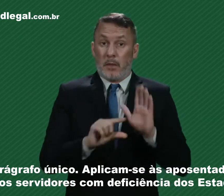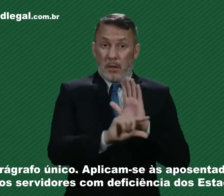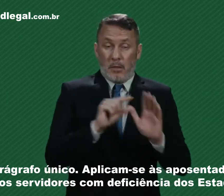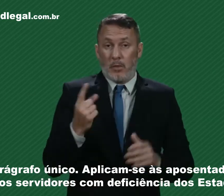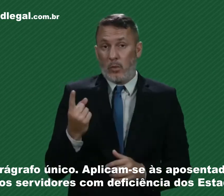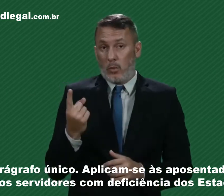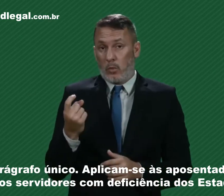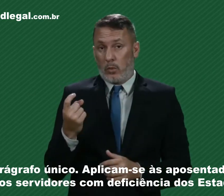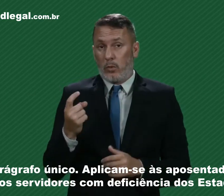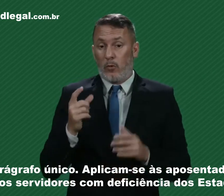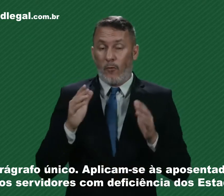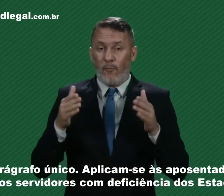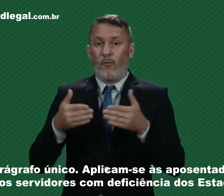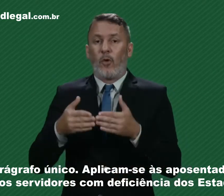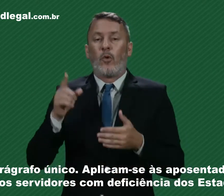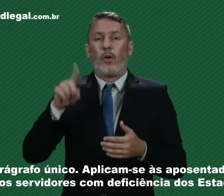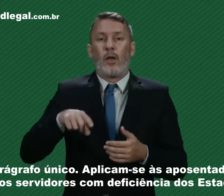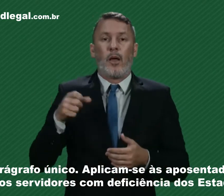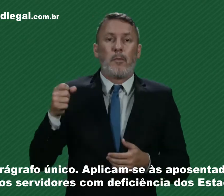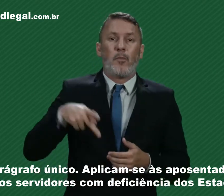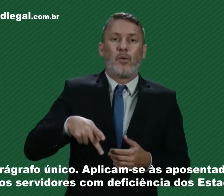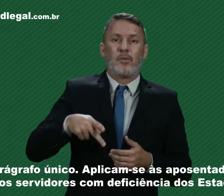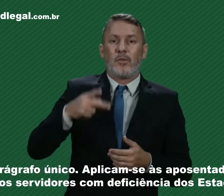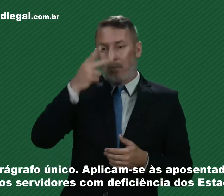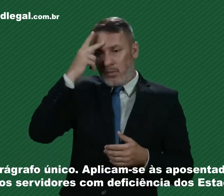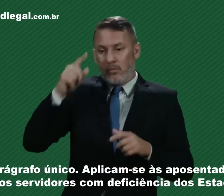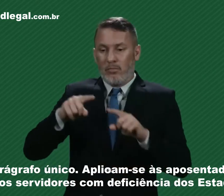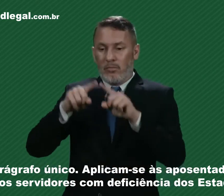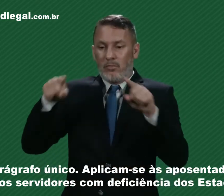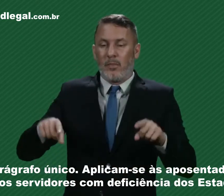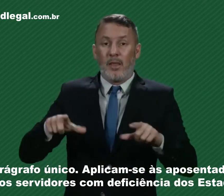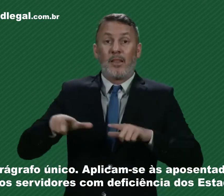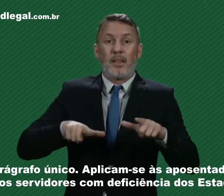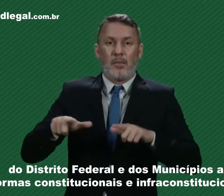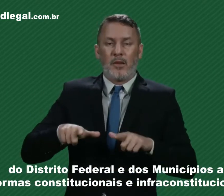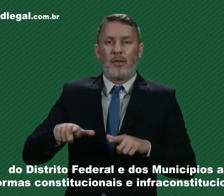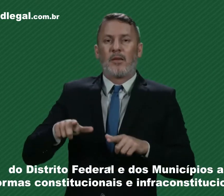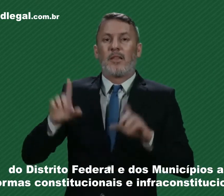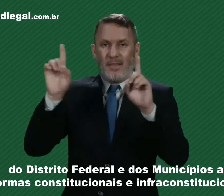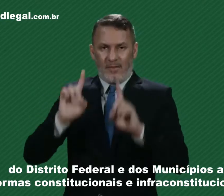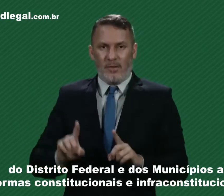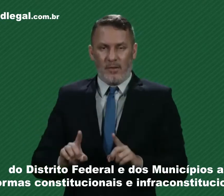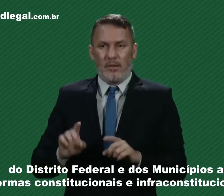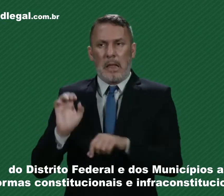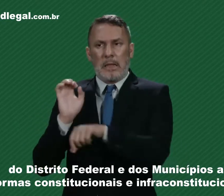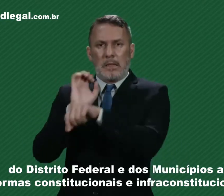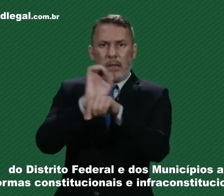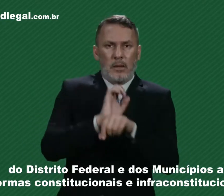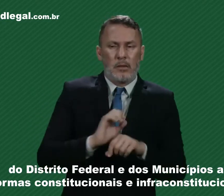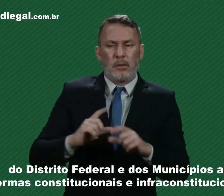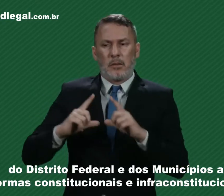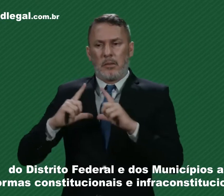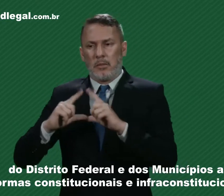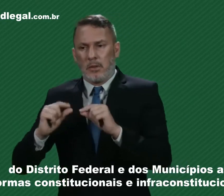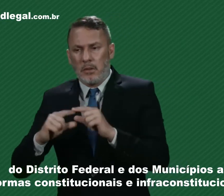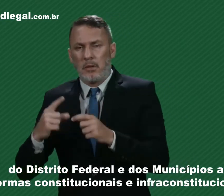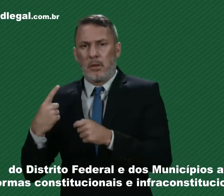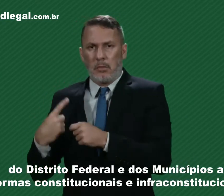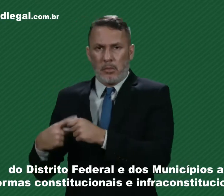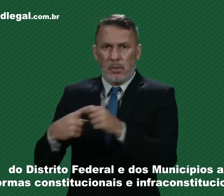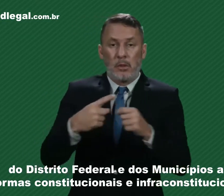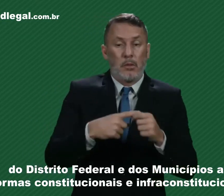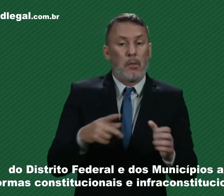único. Aplicam-se às aposentadorias dos servidores com deficiência dos estados, do Distrito Federal e dos municípios as